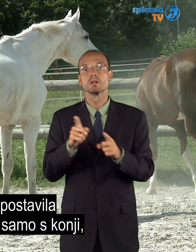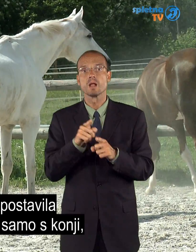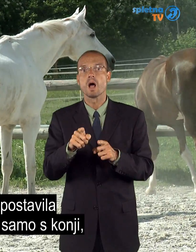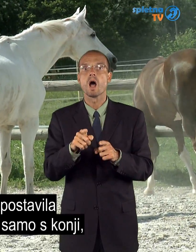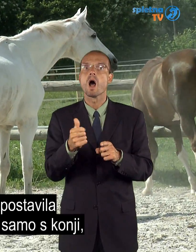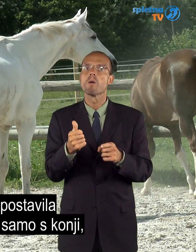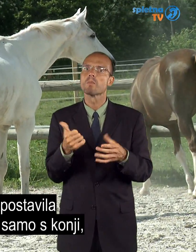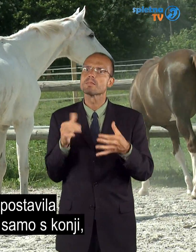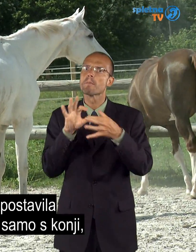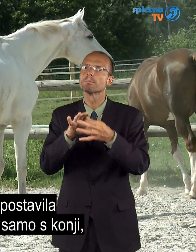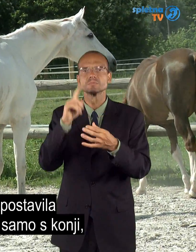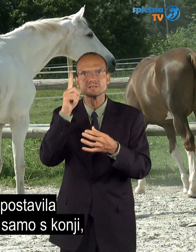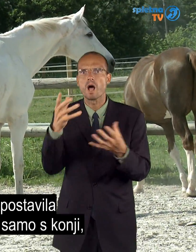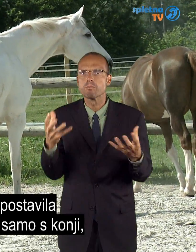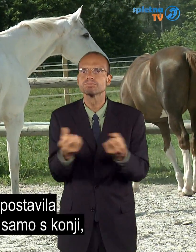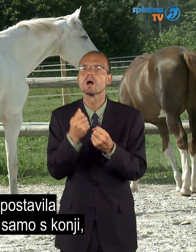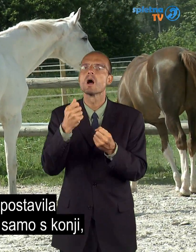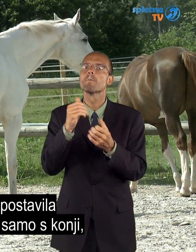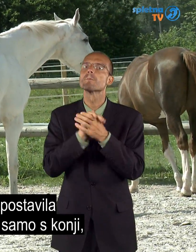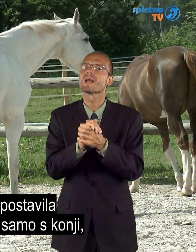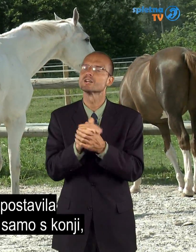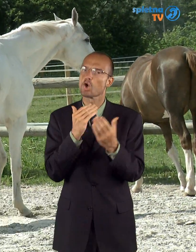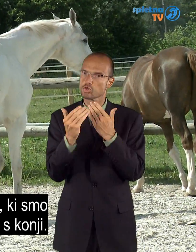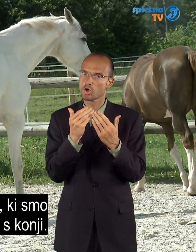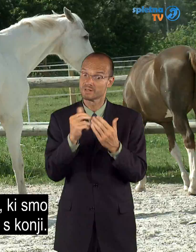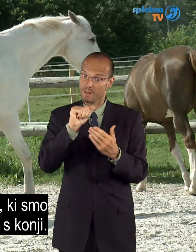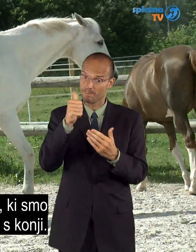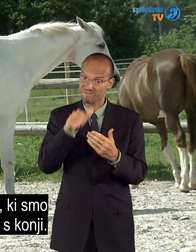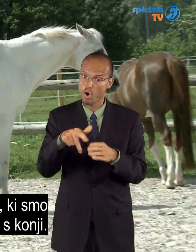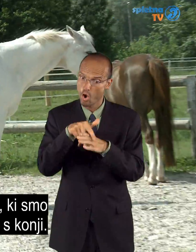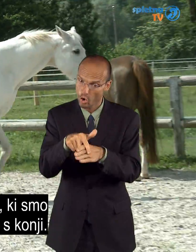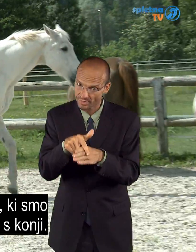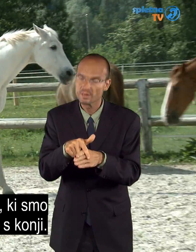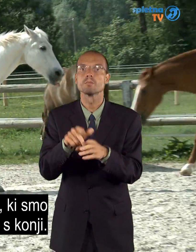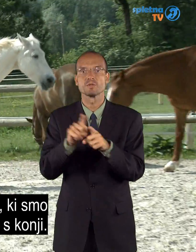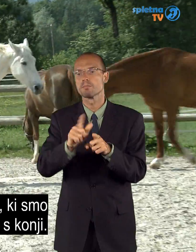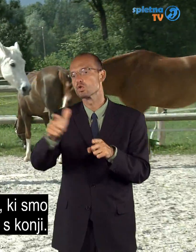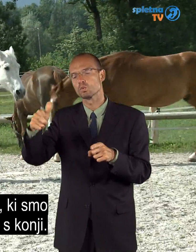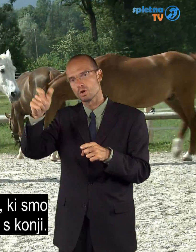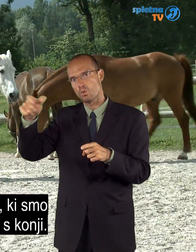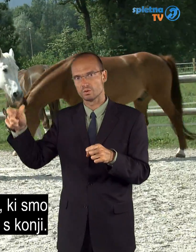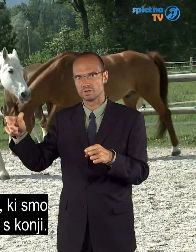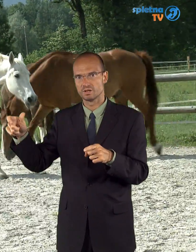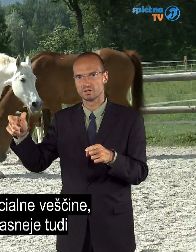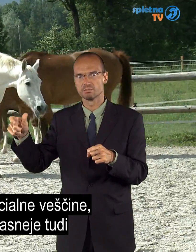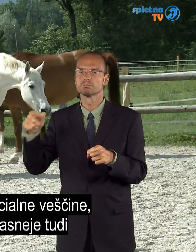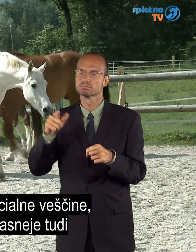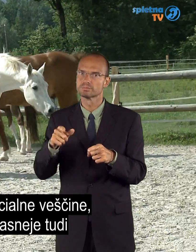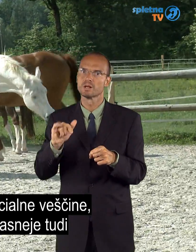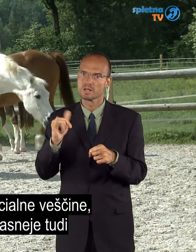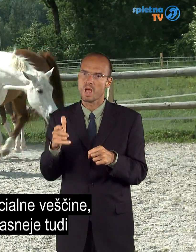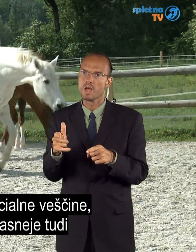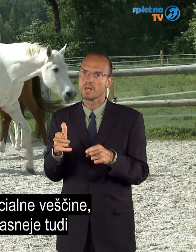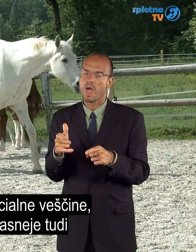tudi, da je vzpostavila neke prijateljske odnose, že samo s konji, pa tudi z ostalimi, ki smo bili tam povezani s konji. Prek tega je